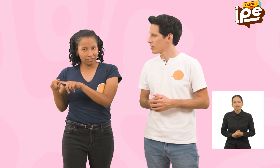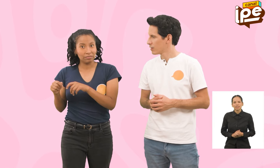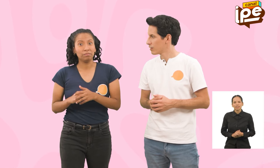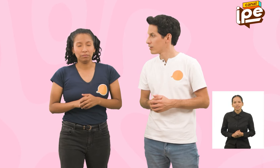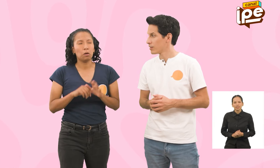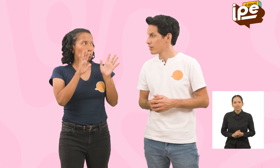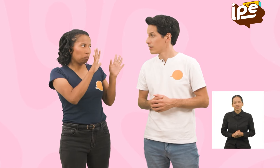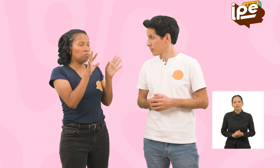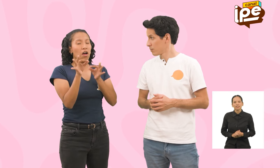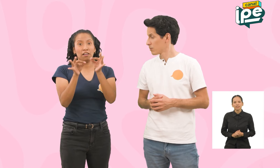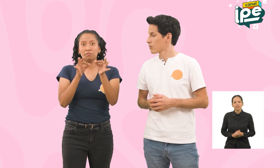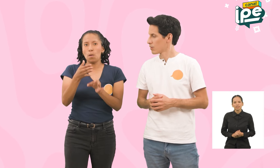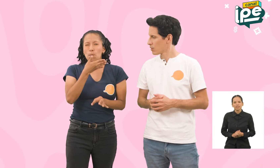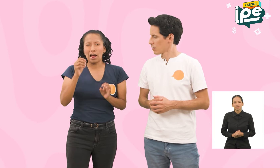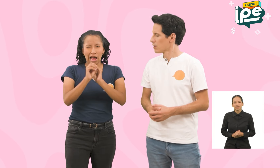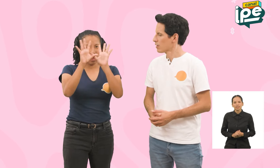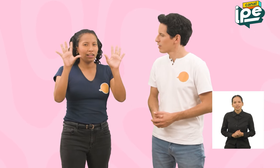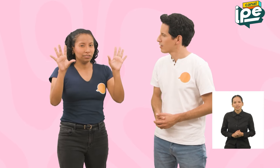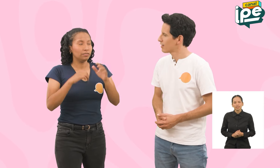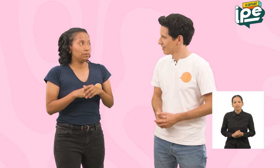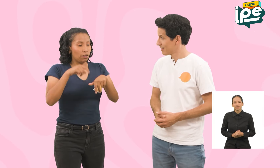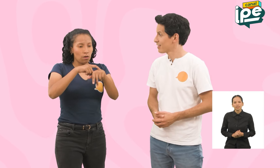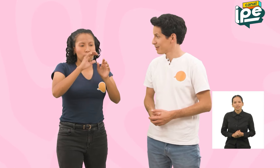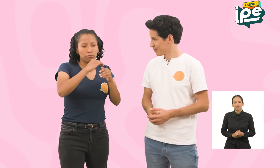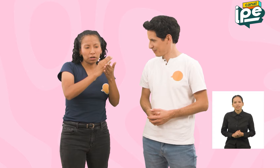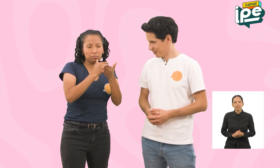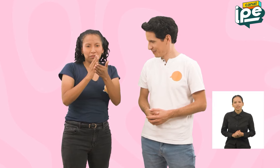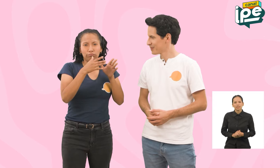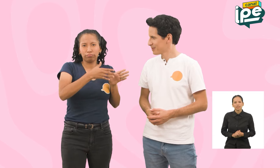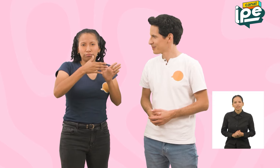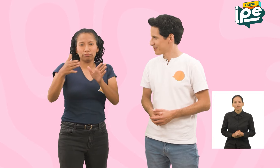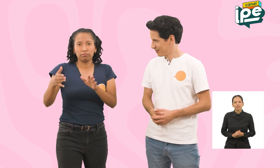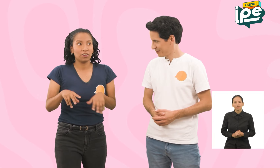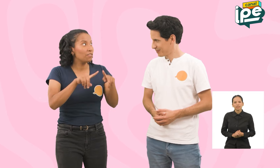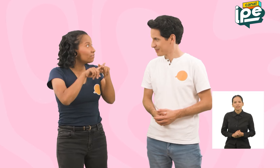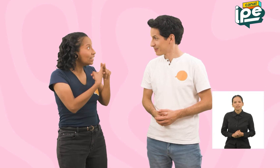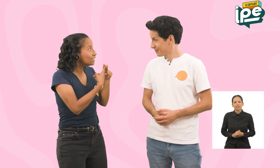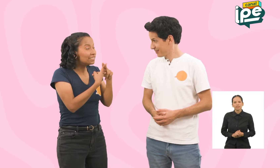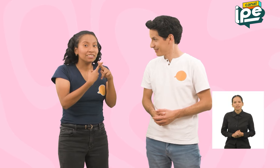diferentes para explicarte Mejor vamos por partes